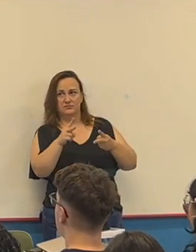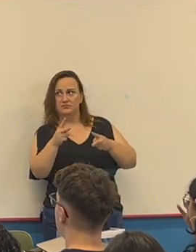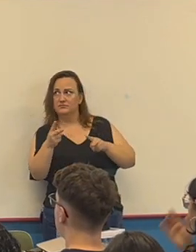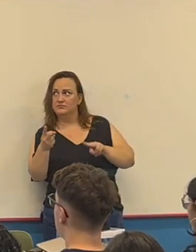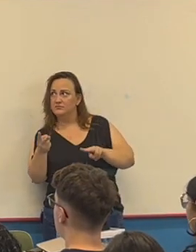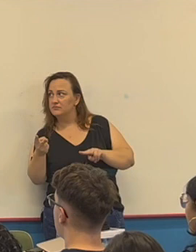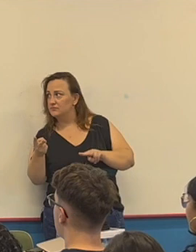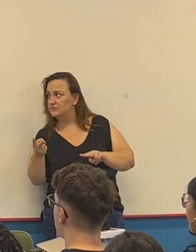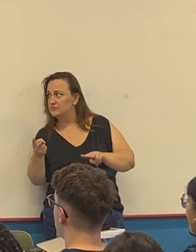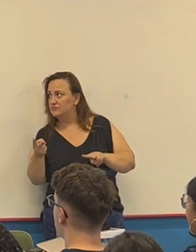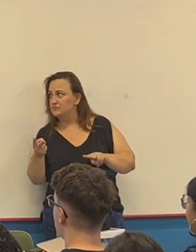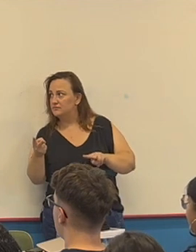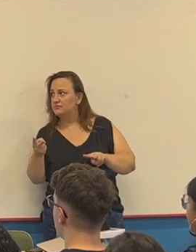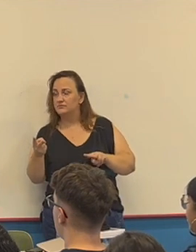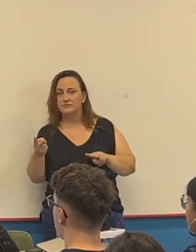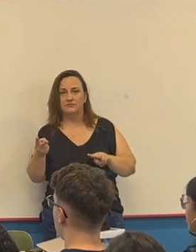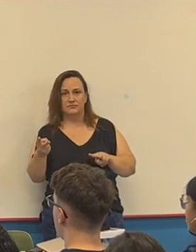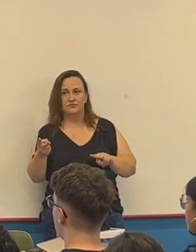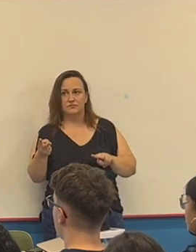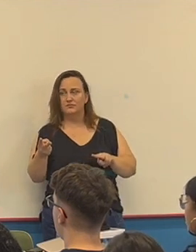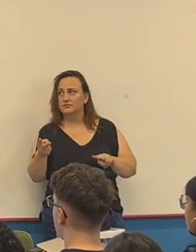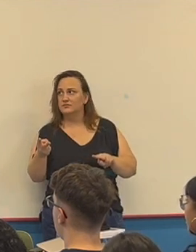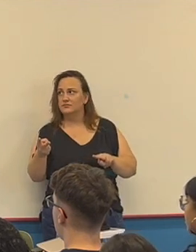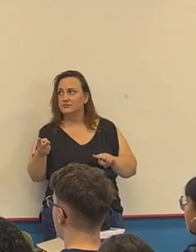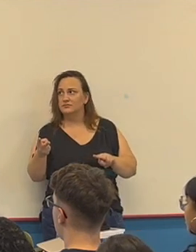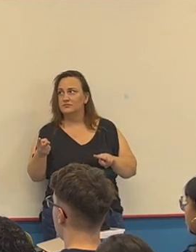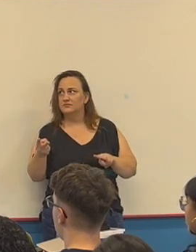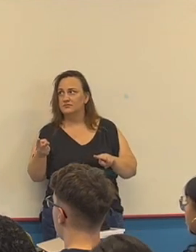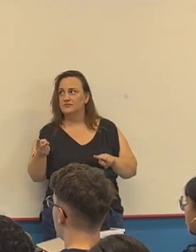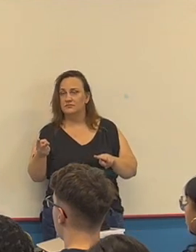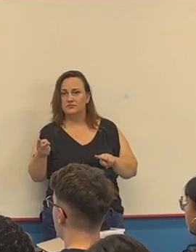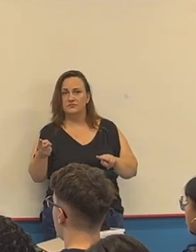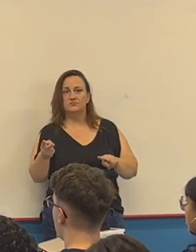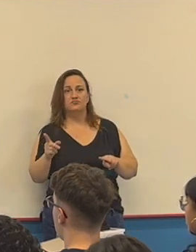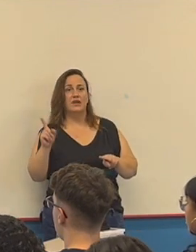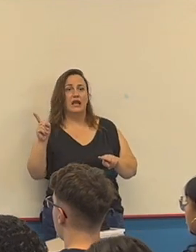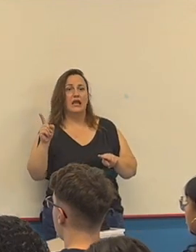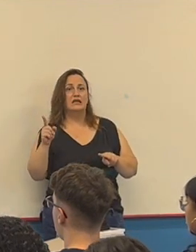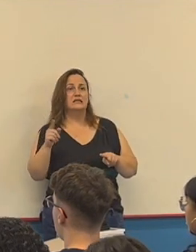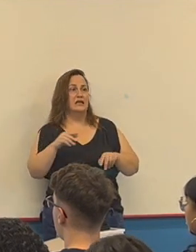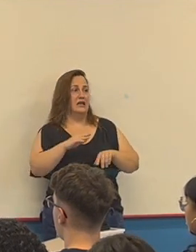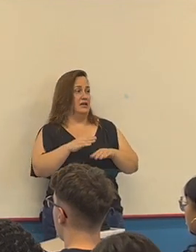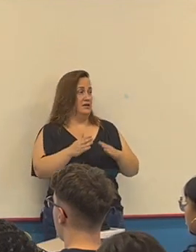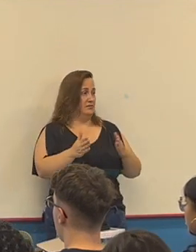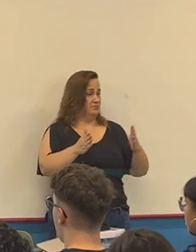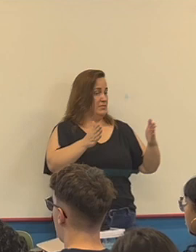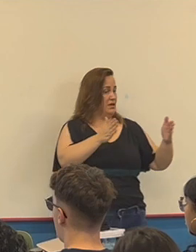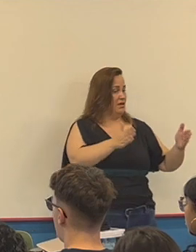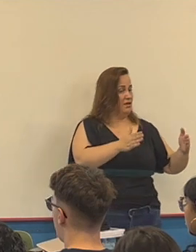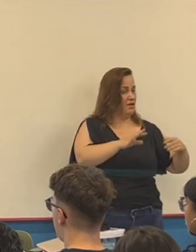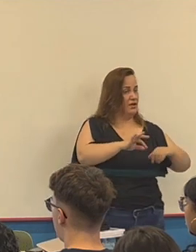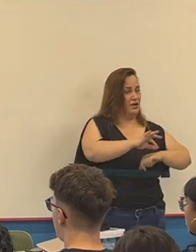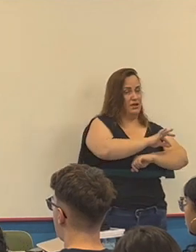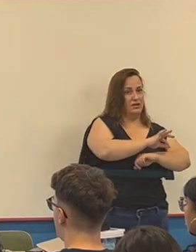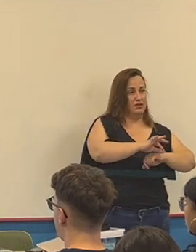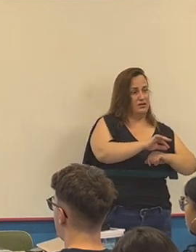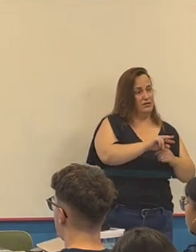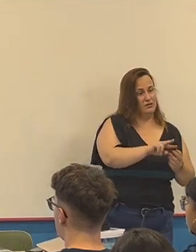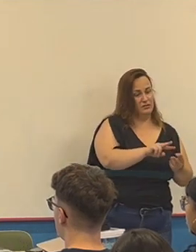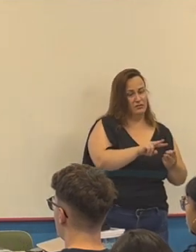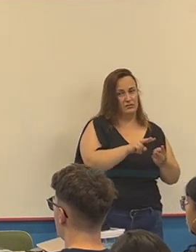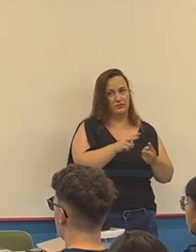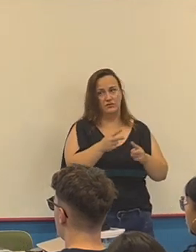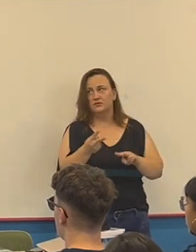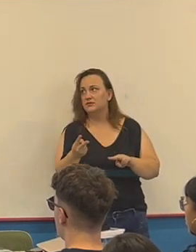relação à série que eu começo a falar mais sobre questões específicas da sociedade, parece que tudo isso não